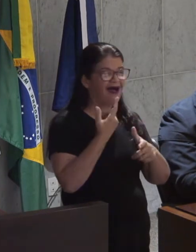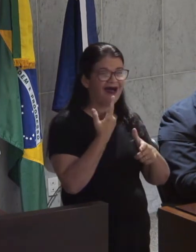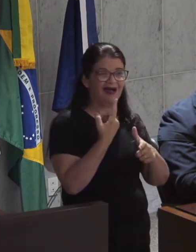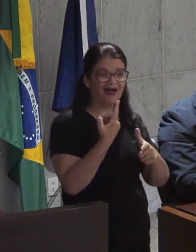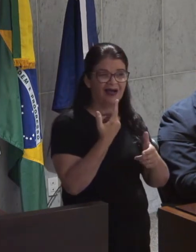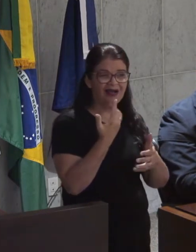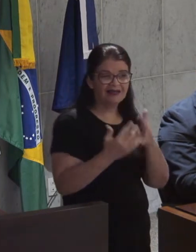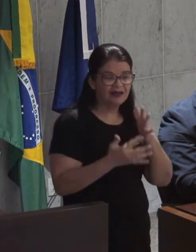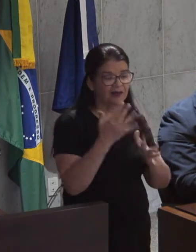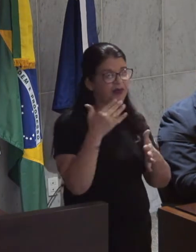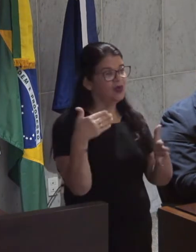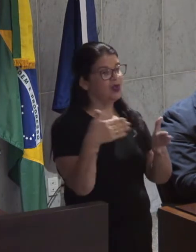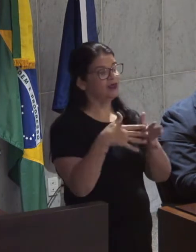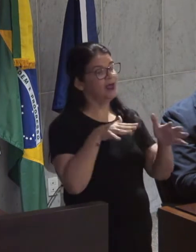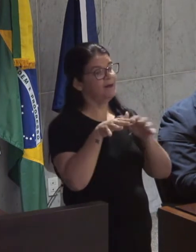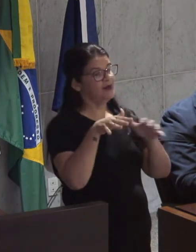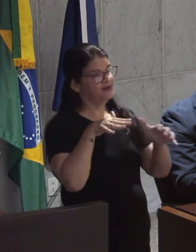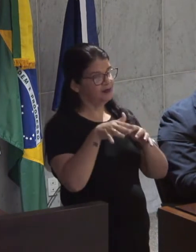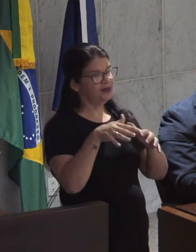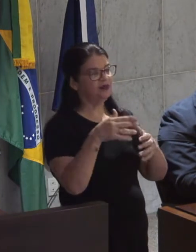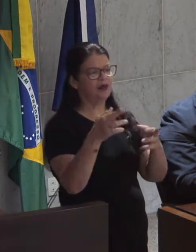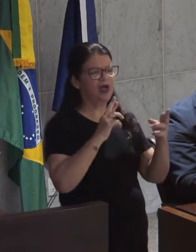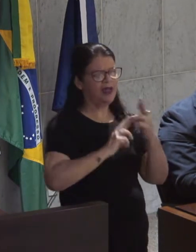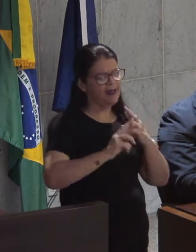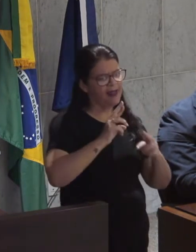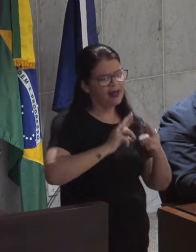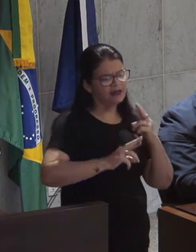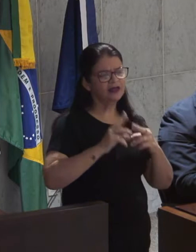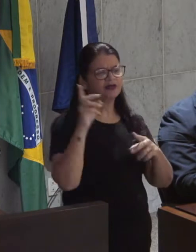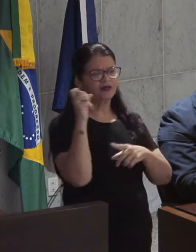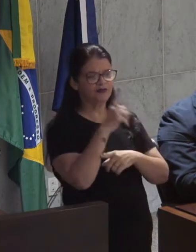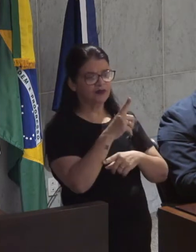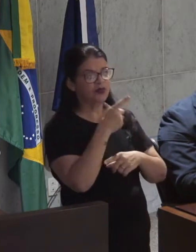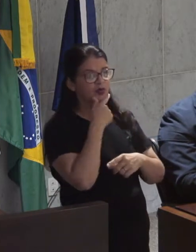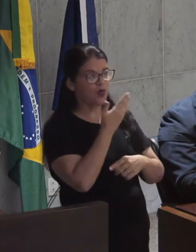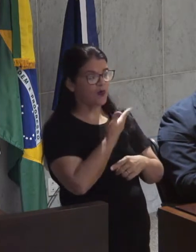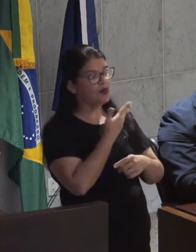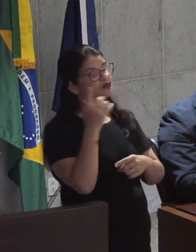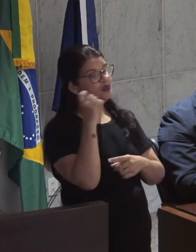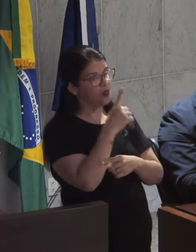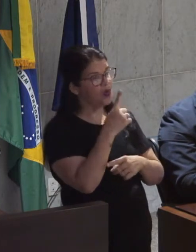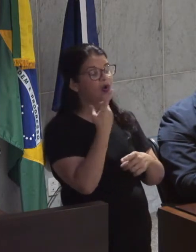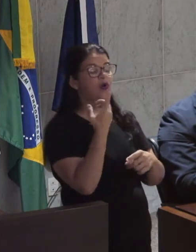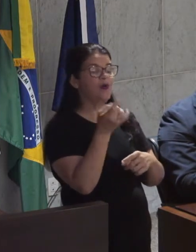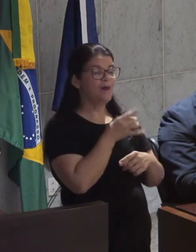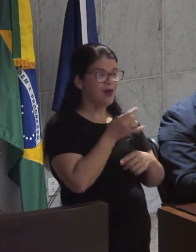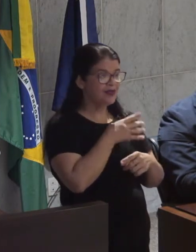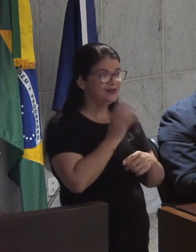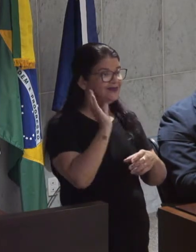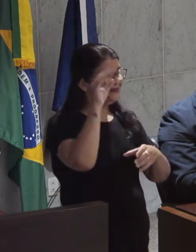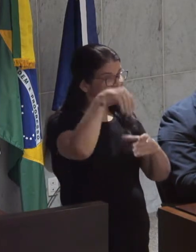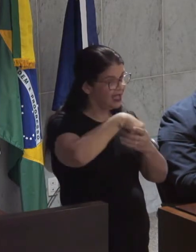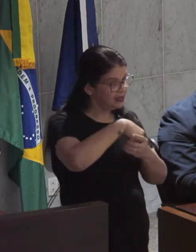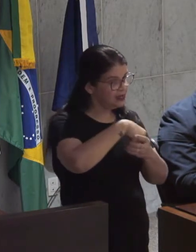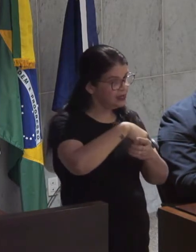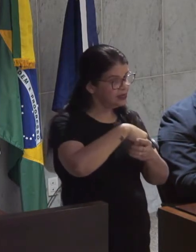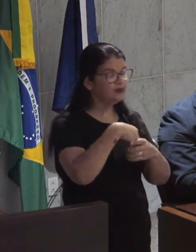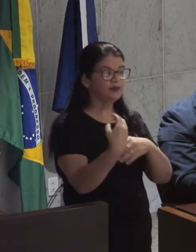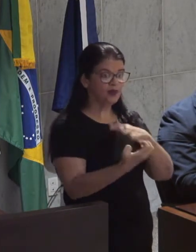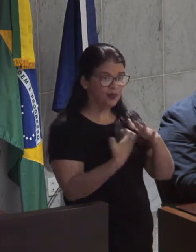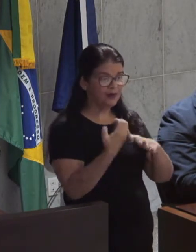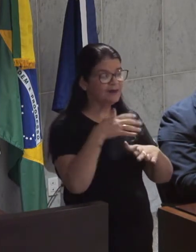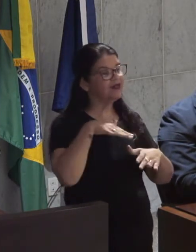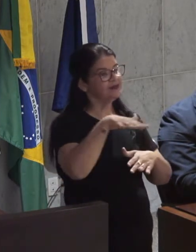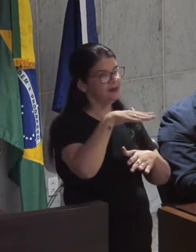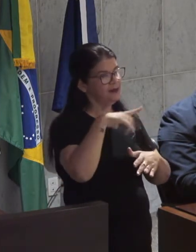Teve relato em alguns casos, impedindo, dificultando alguns companheiros, até com medo, né? Porque se você está dentro de um órgão público e